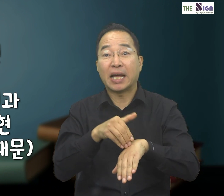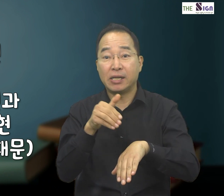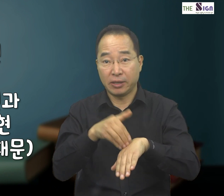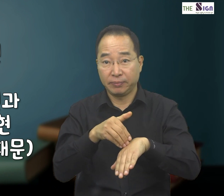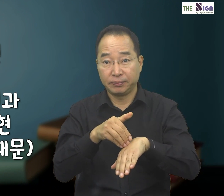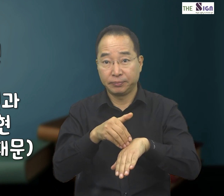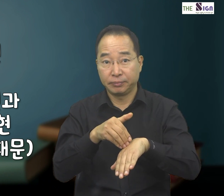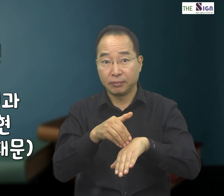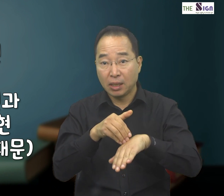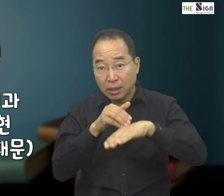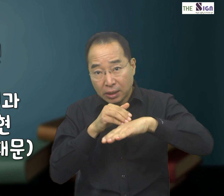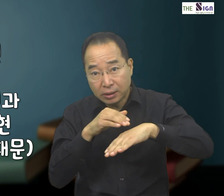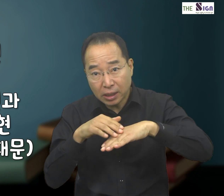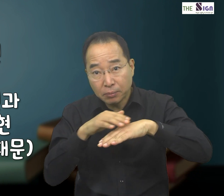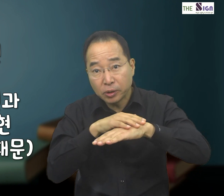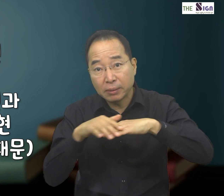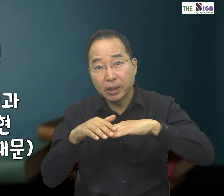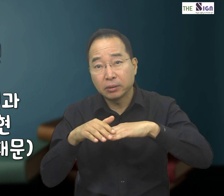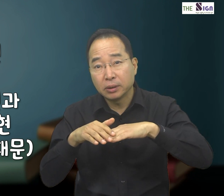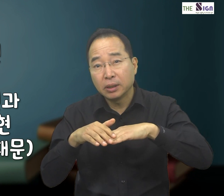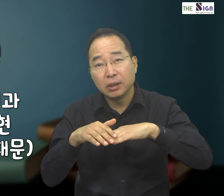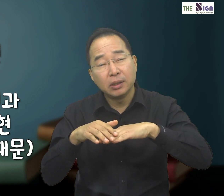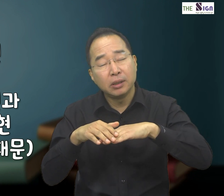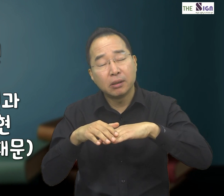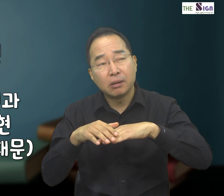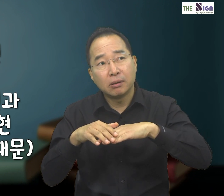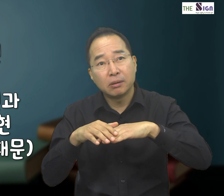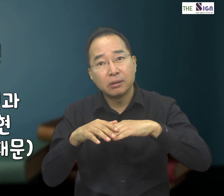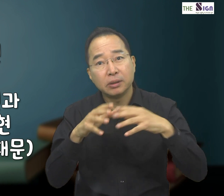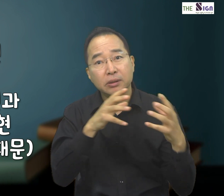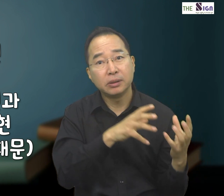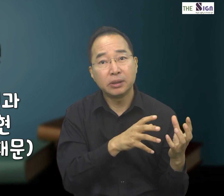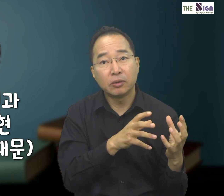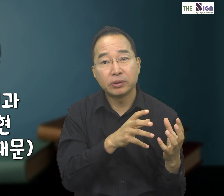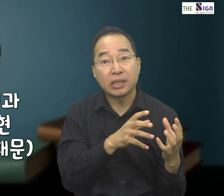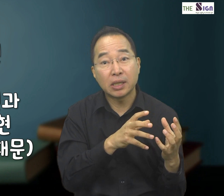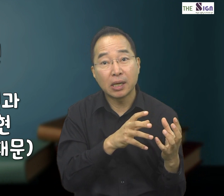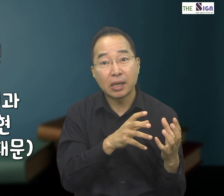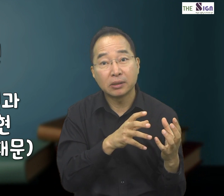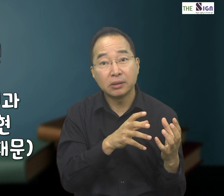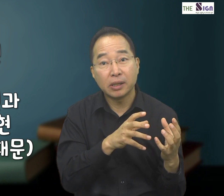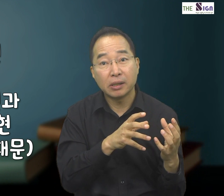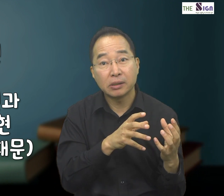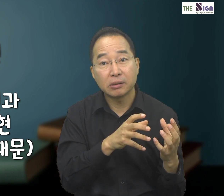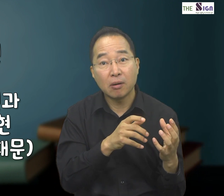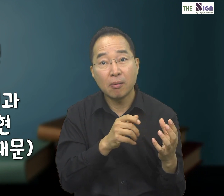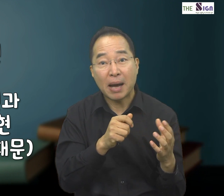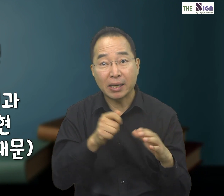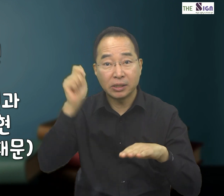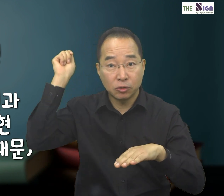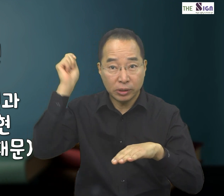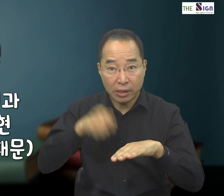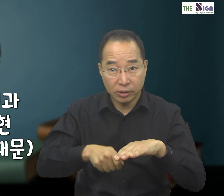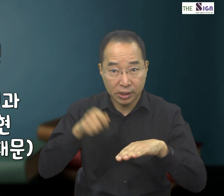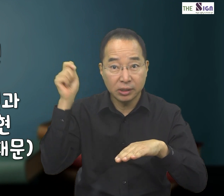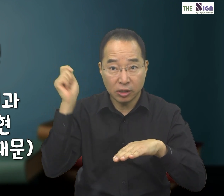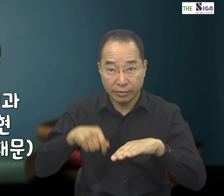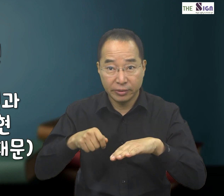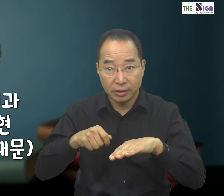단련. 이때는 뭐냐면 이게 우리 대장간 같은 데서 망치로 내려치는